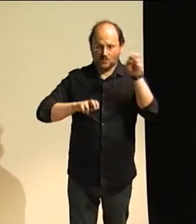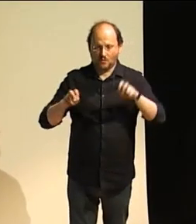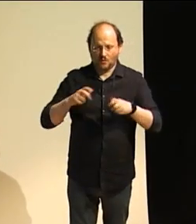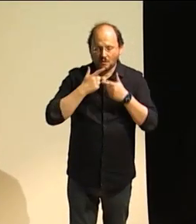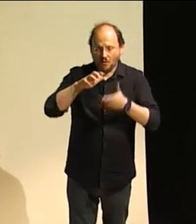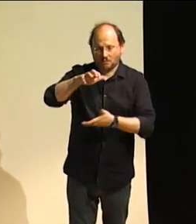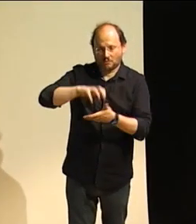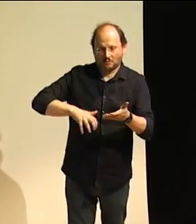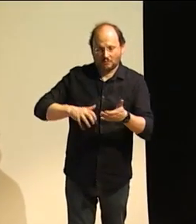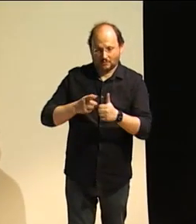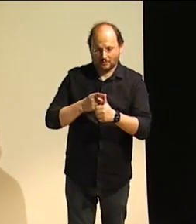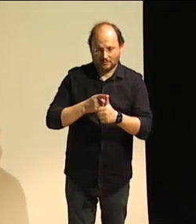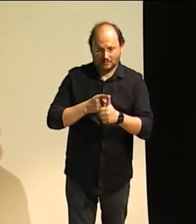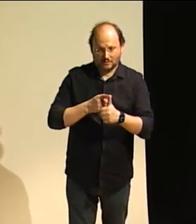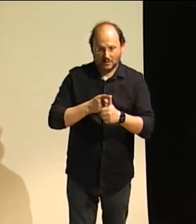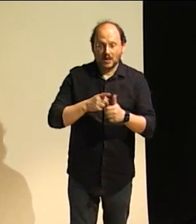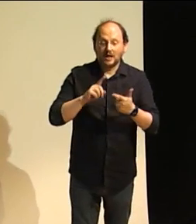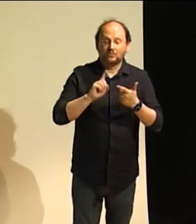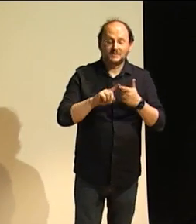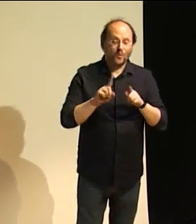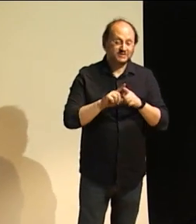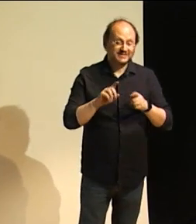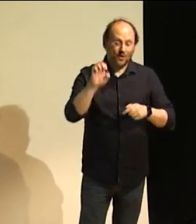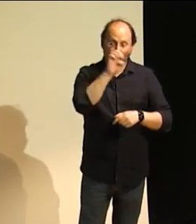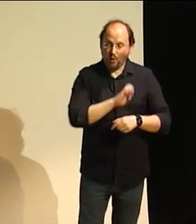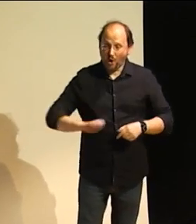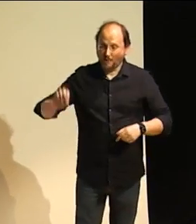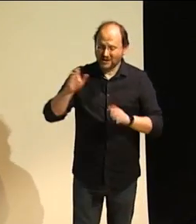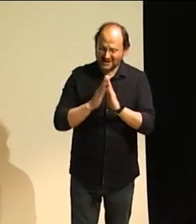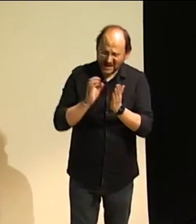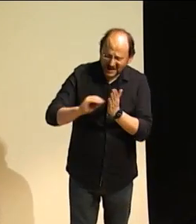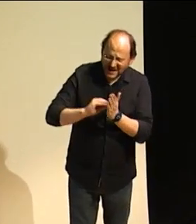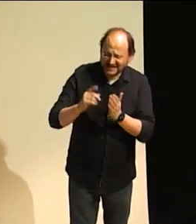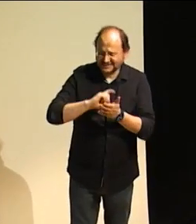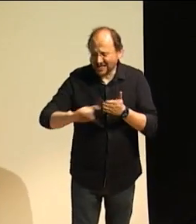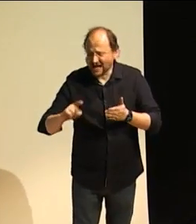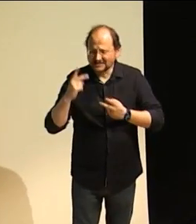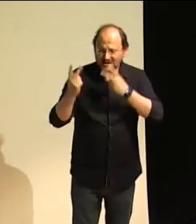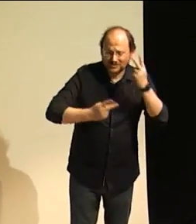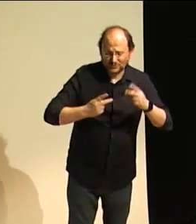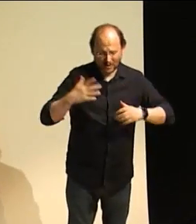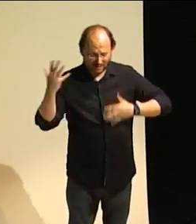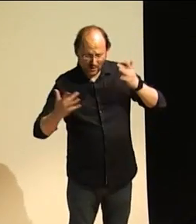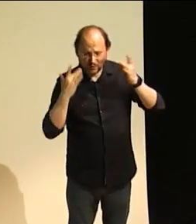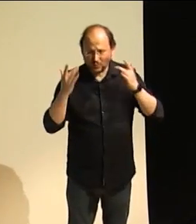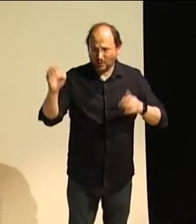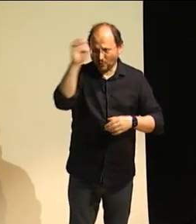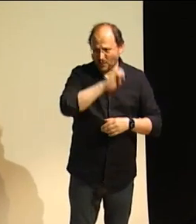aujourd'hui, je travaille sur la France parce que j'ai accès aux données françaises. Par ailleurs, dans les autres